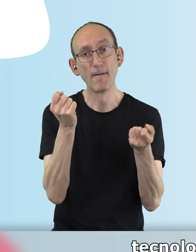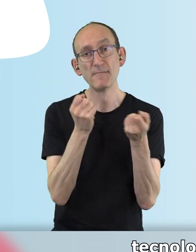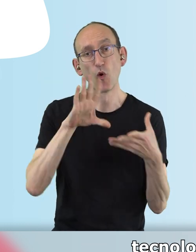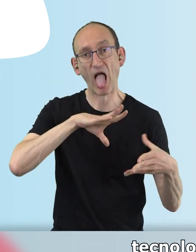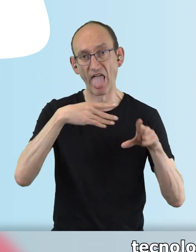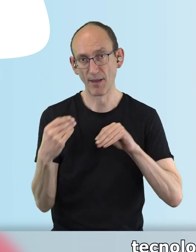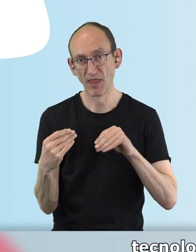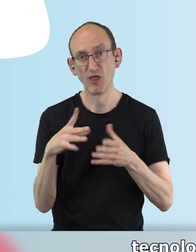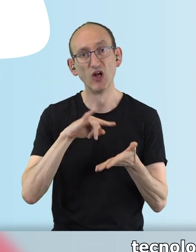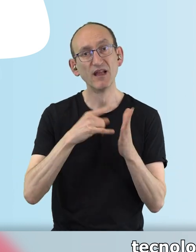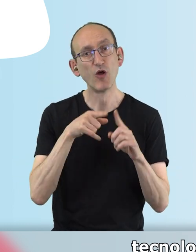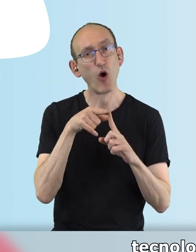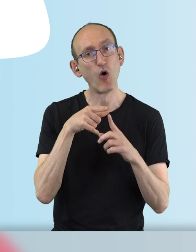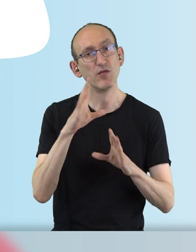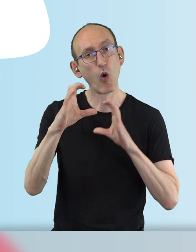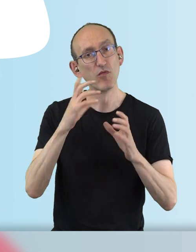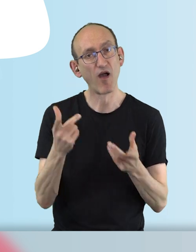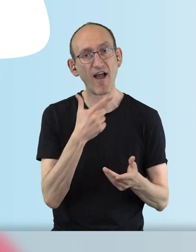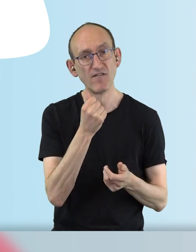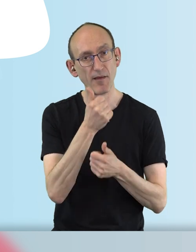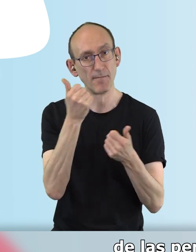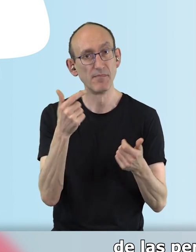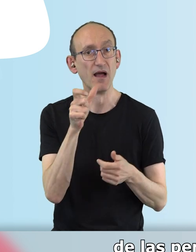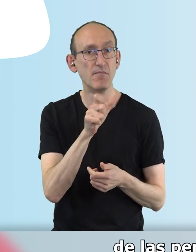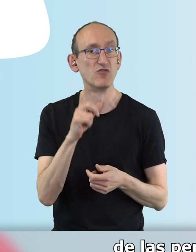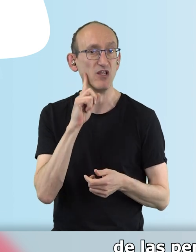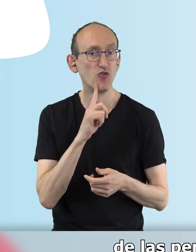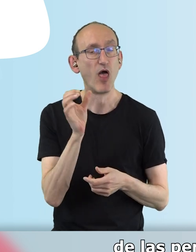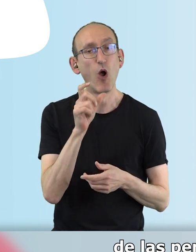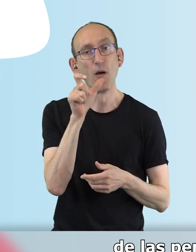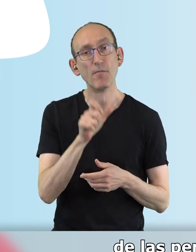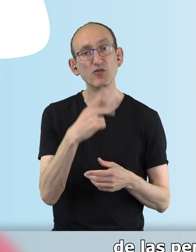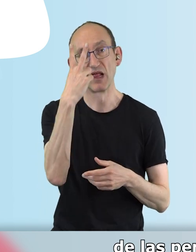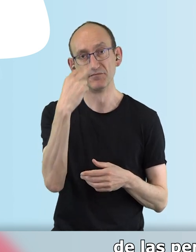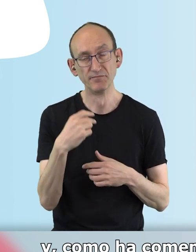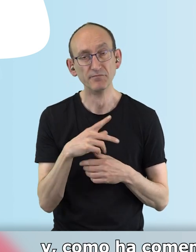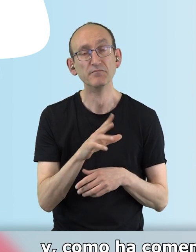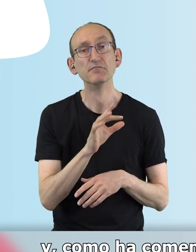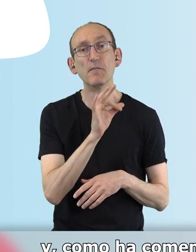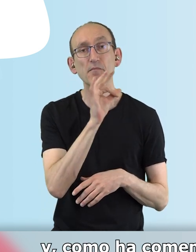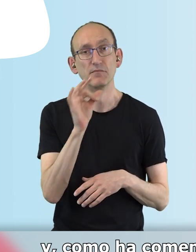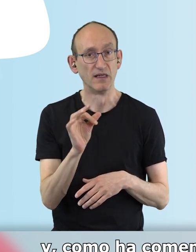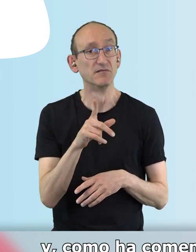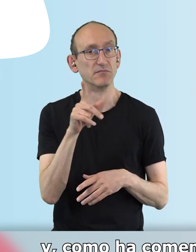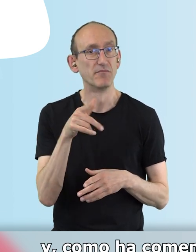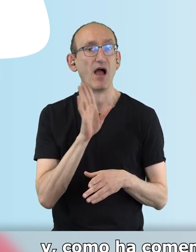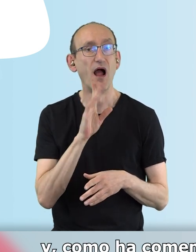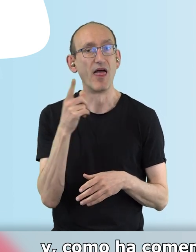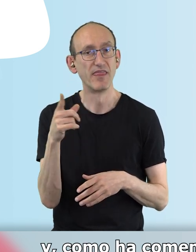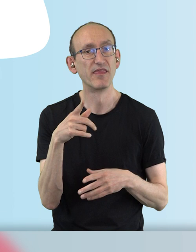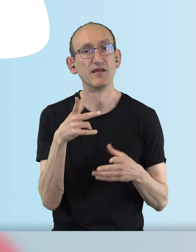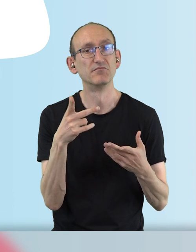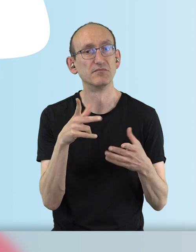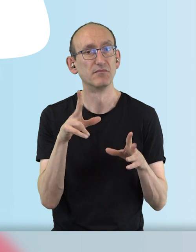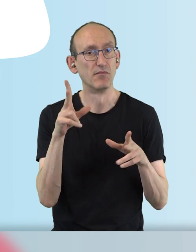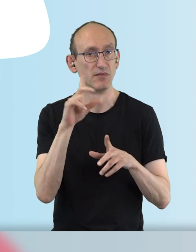adaptados, tecnologías para facilitar la comunicación de las personas sordas, de las personas con deficiencia visual y, como ha comentado Eduardo, robots